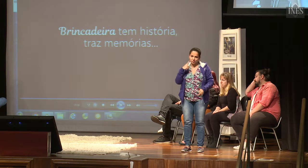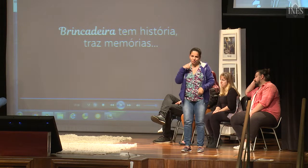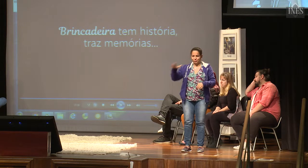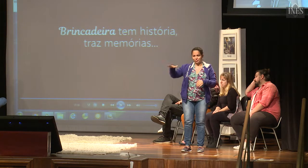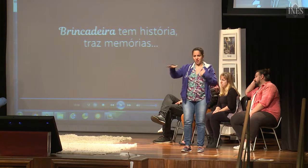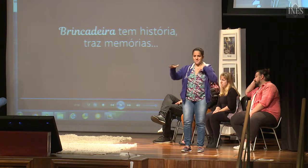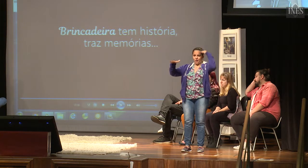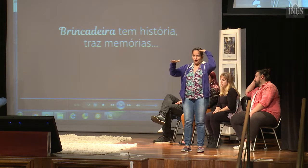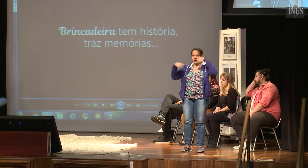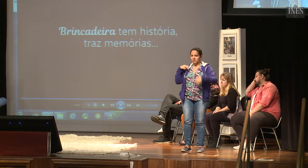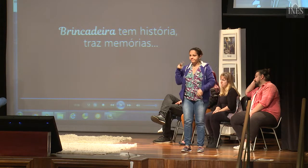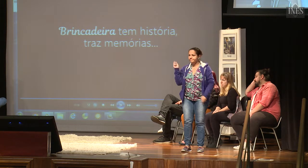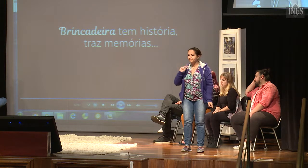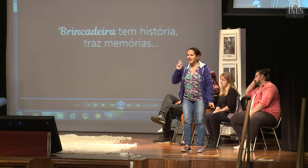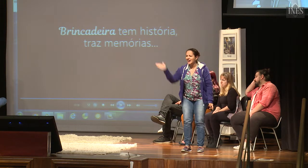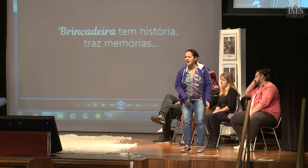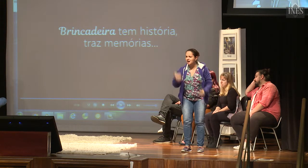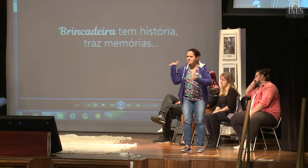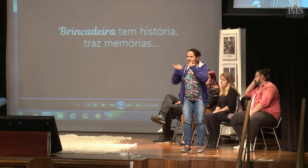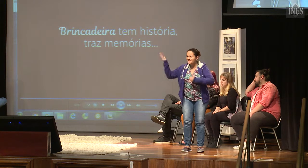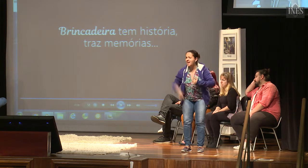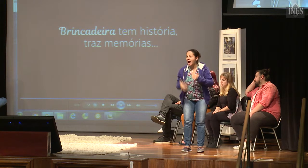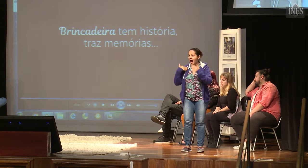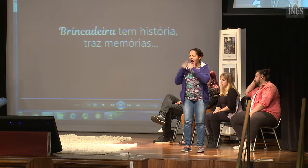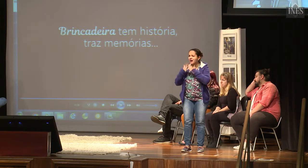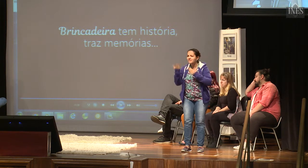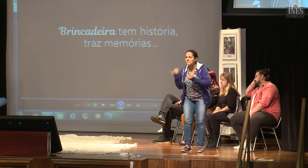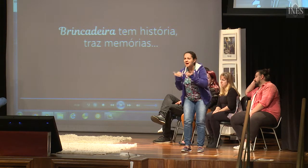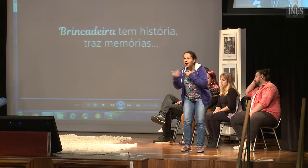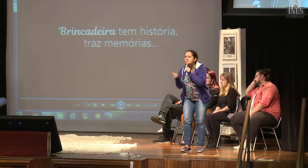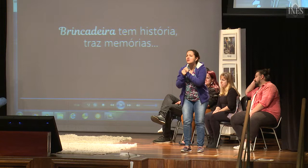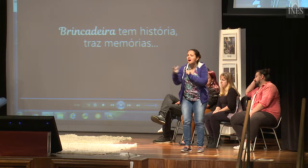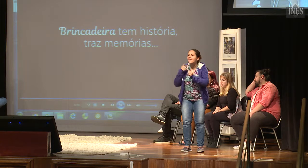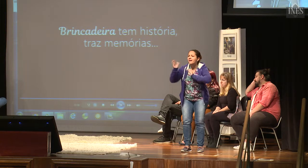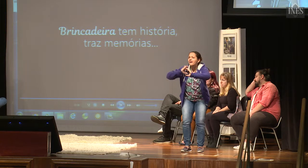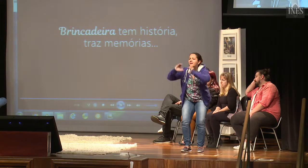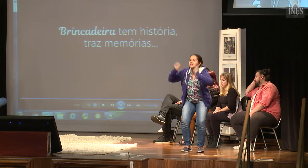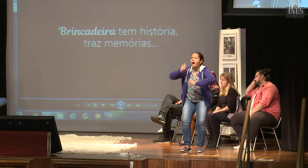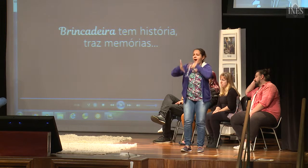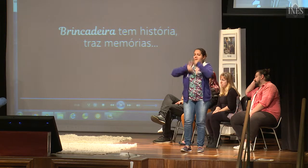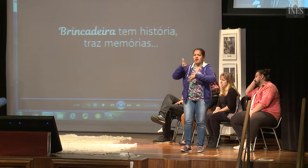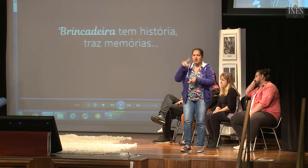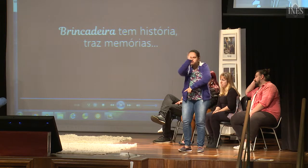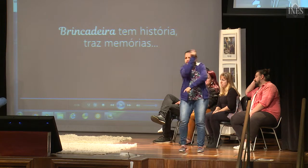Surda. E a minha irmã era maior, vem, vamos brincar, vamos brincar na minha casa, vamos.